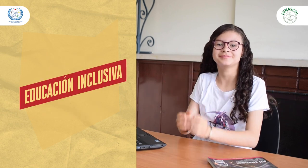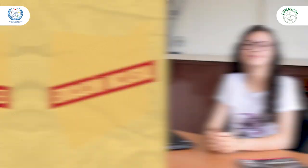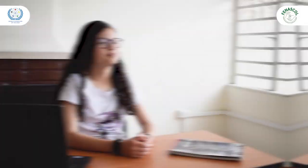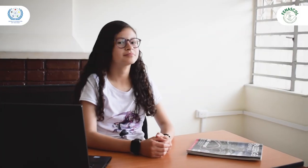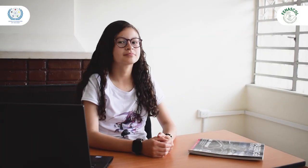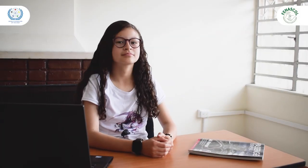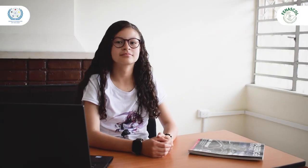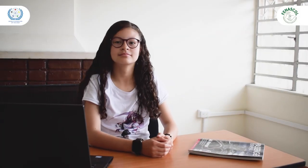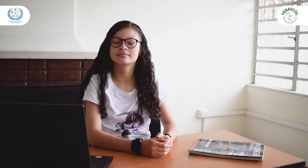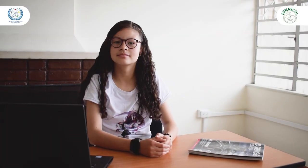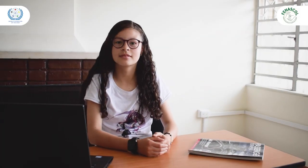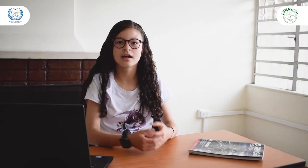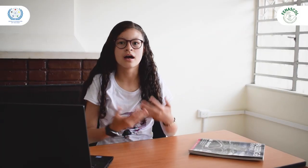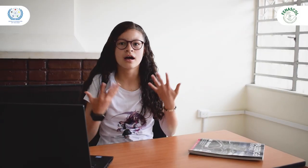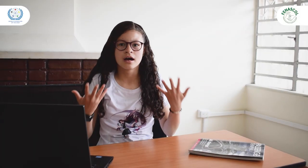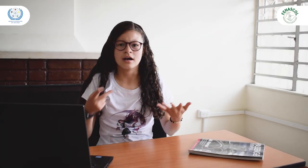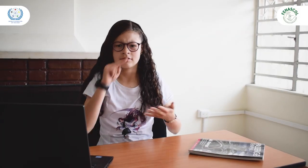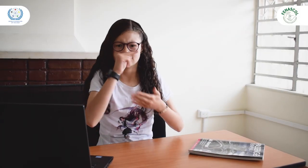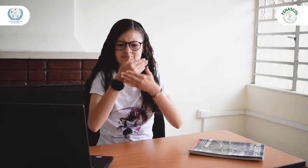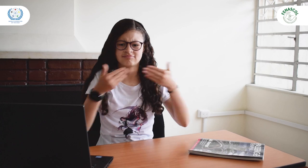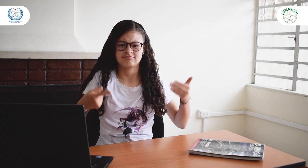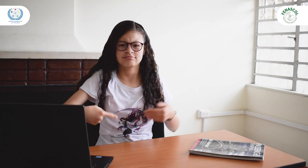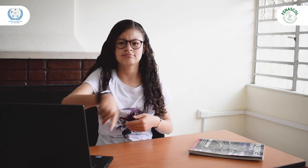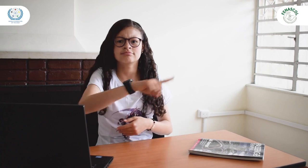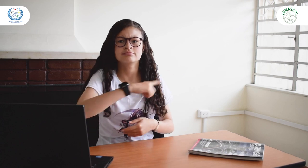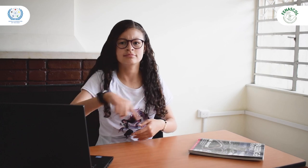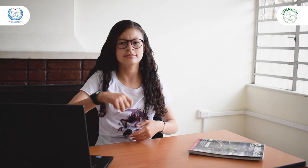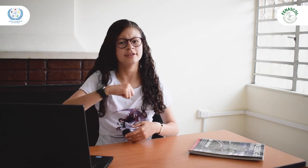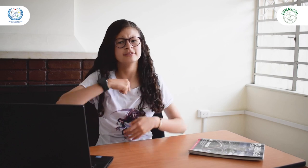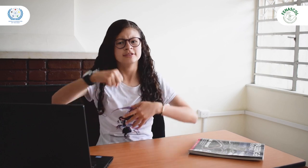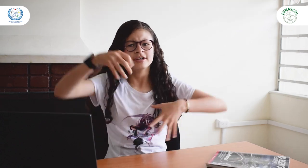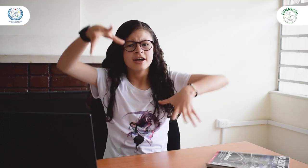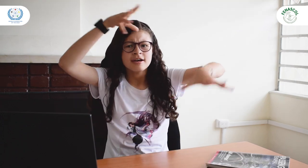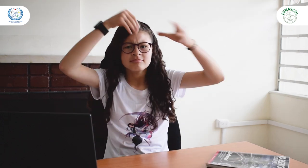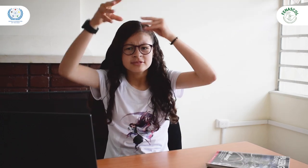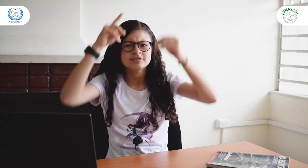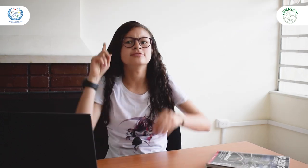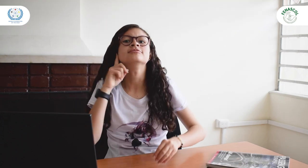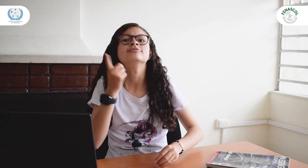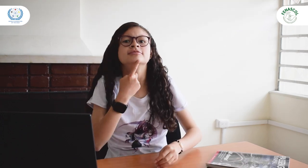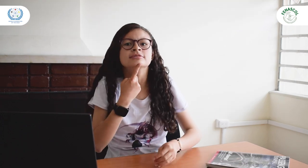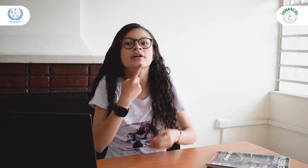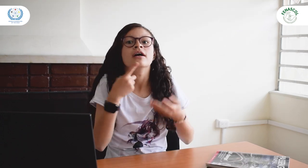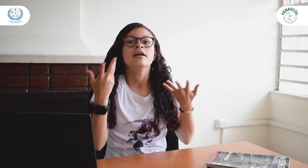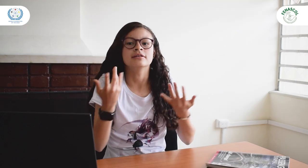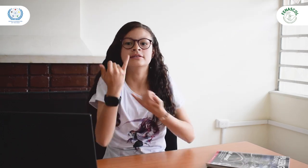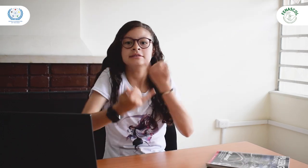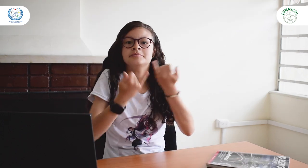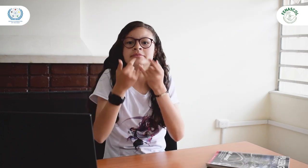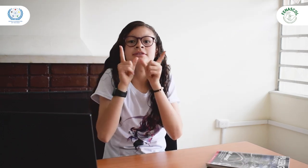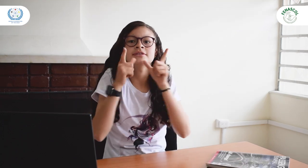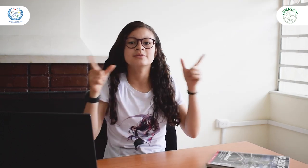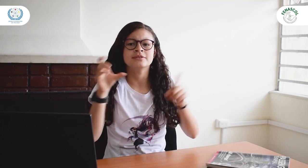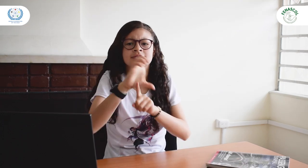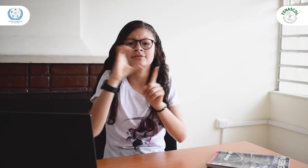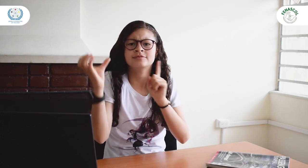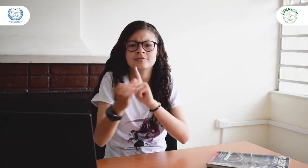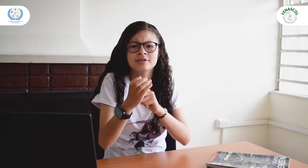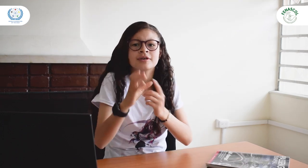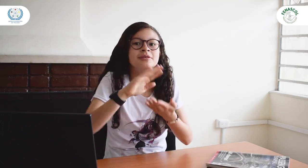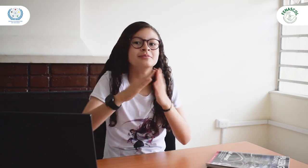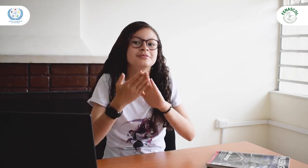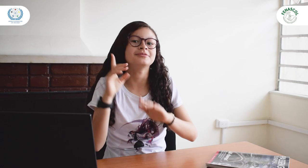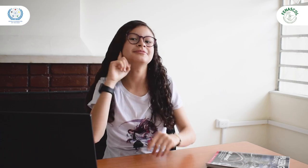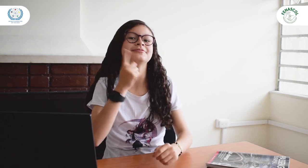inclusiva. Todos los niños tienen derecho a aprender sobre los sordos, de su identidad lingüística y la